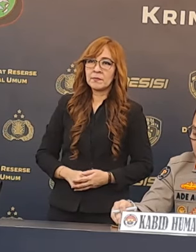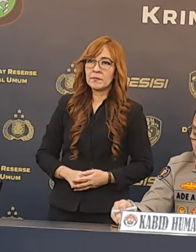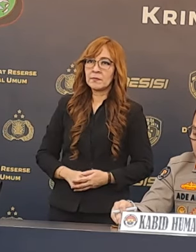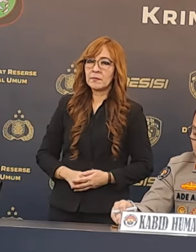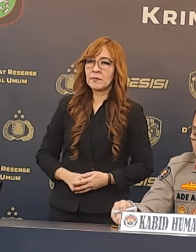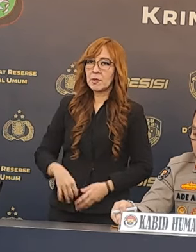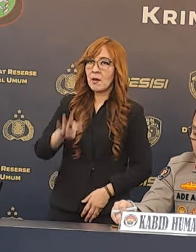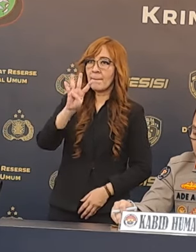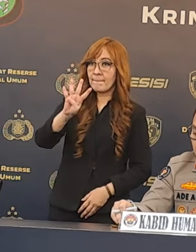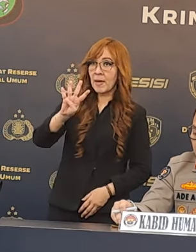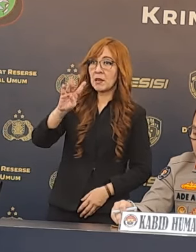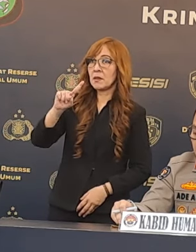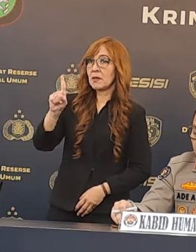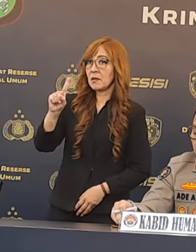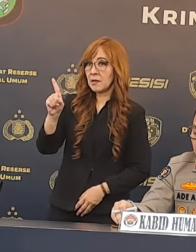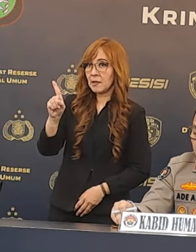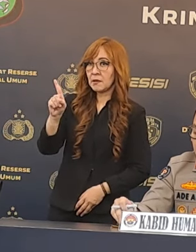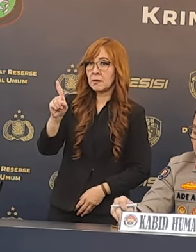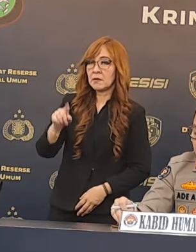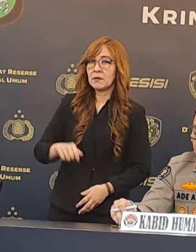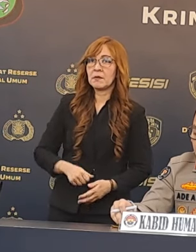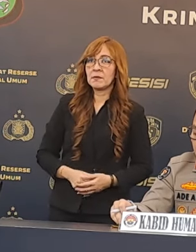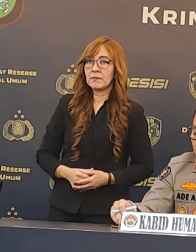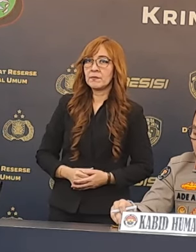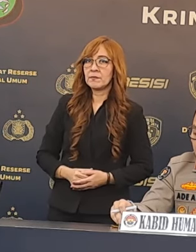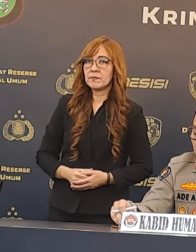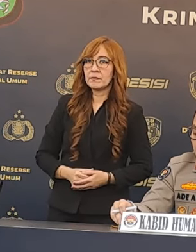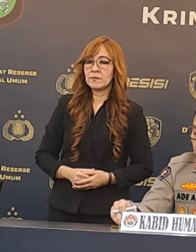kemudian 4 detik,